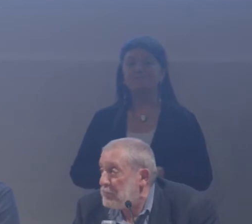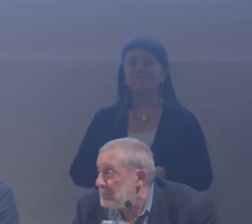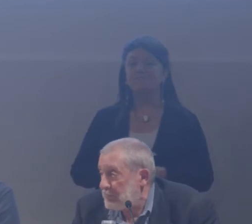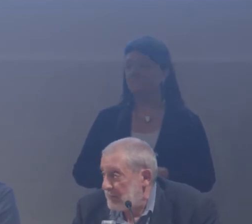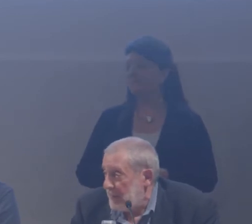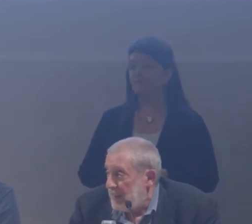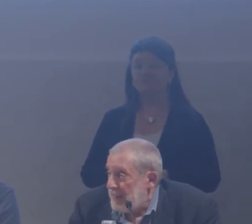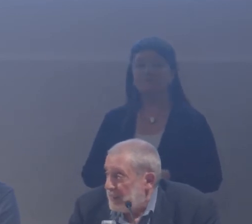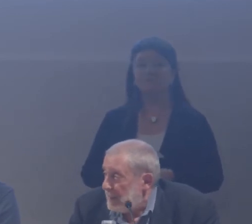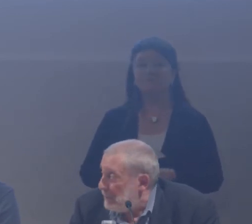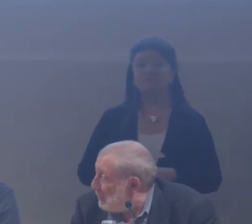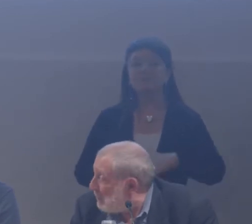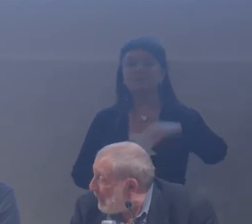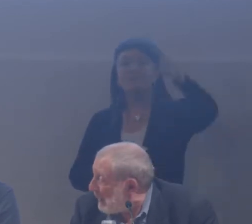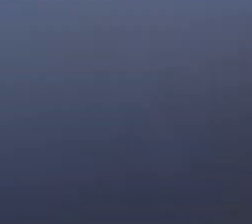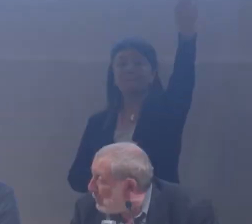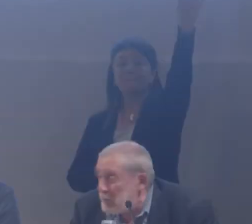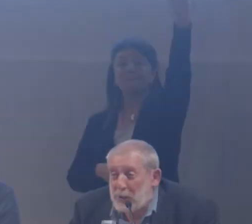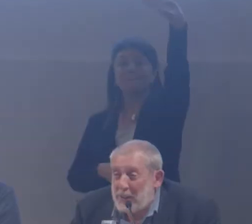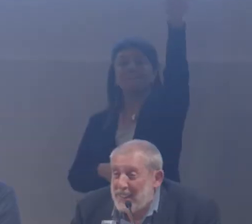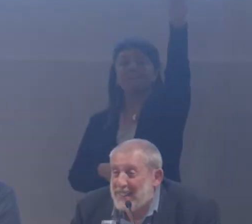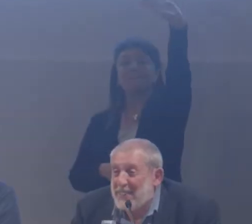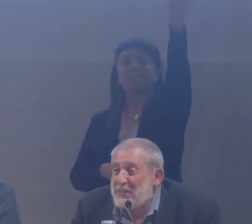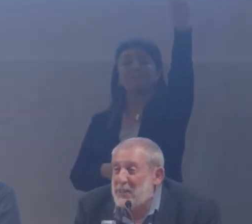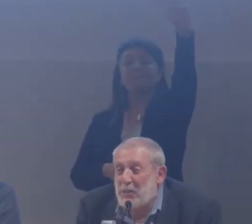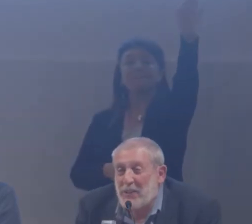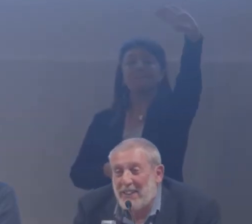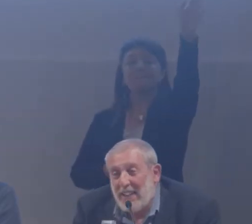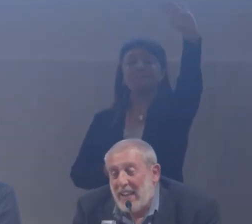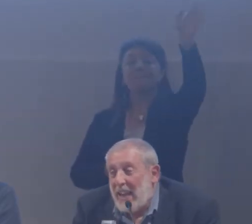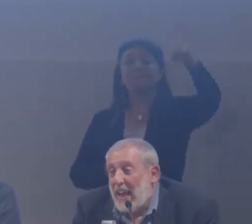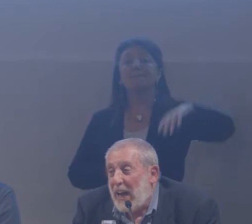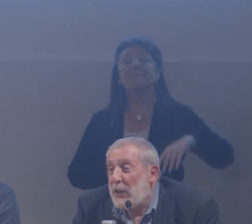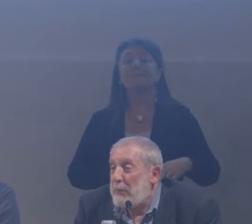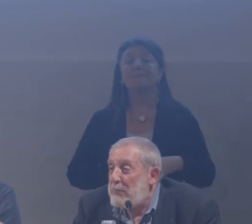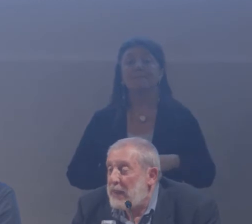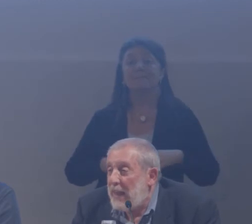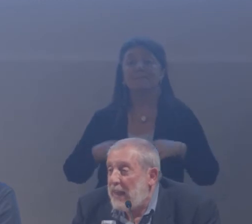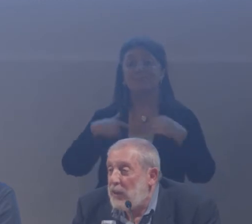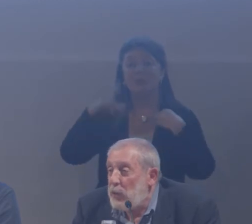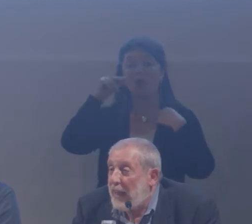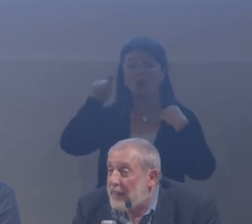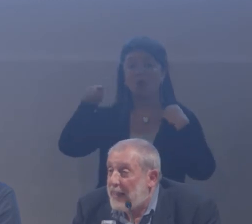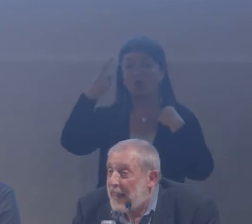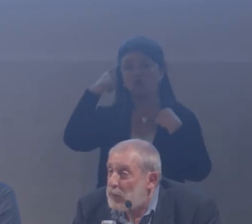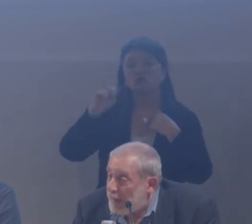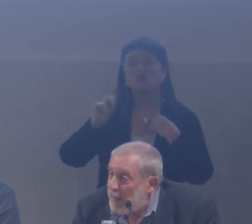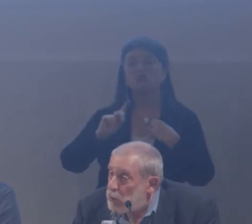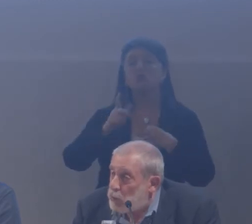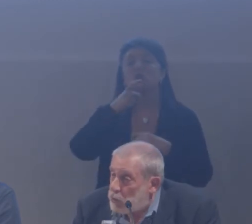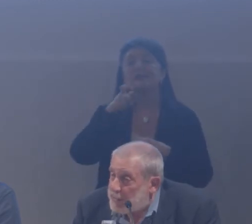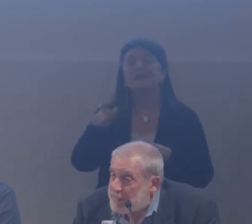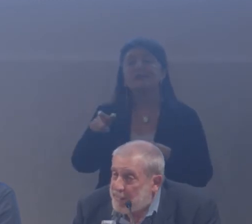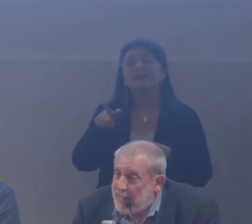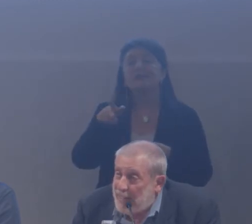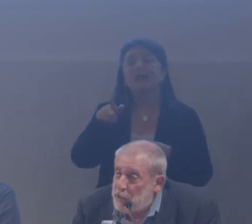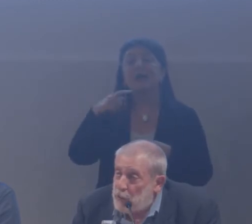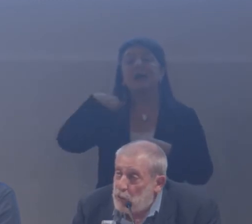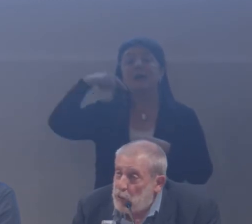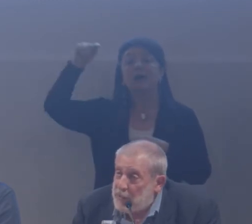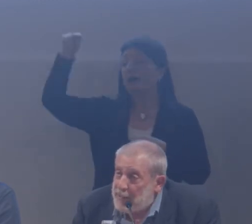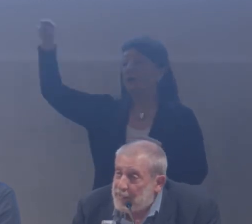perché mi pare di averlo visto in televisione. Allora, lui ha un ruolo stasera,